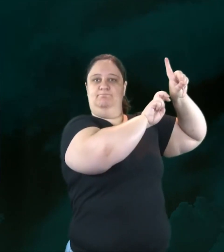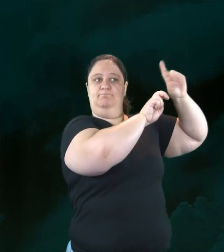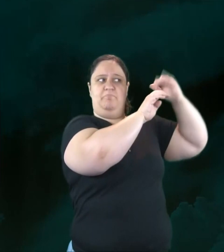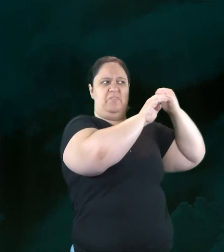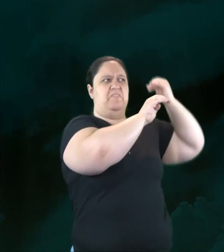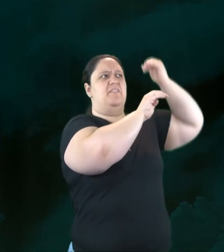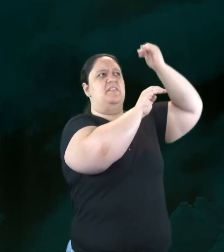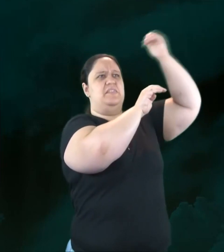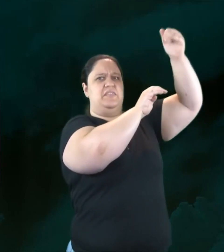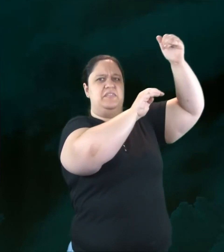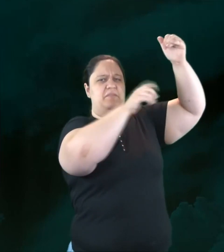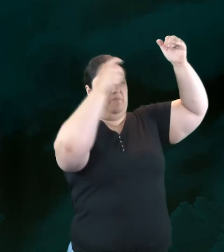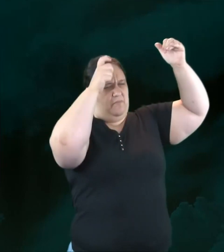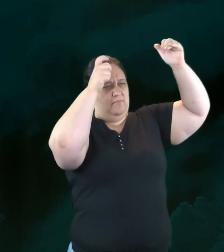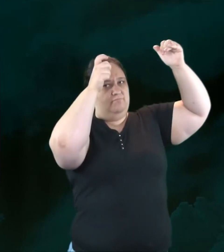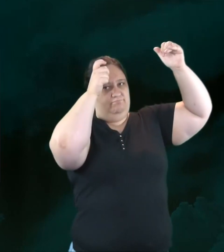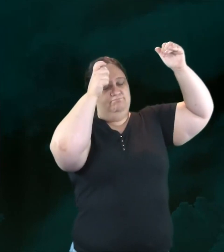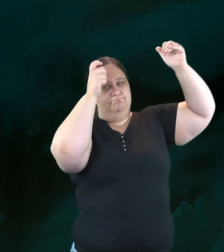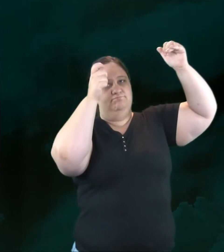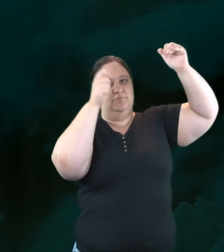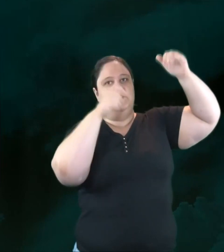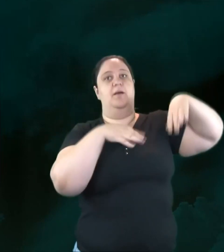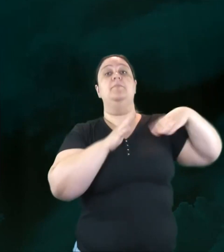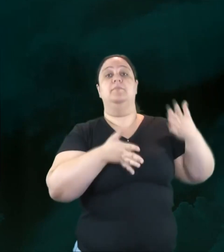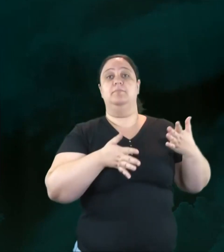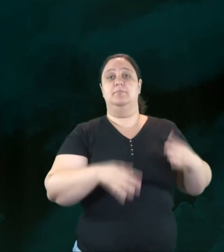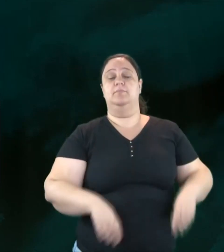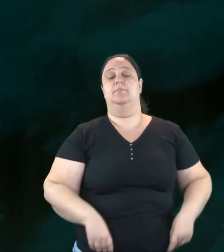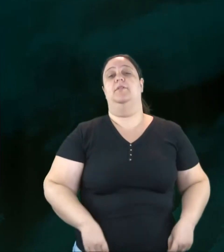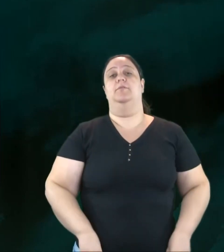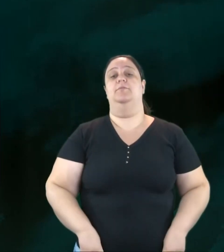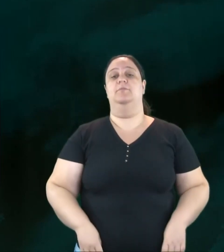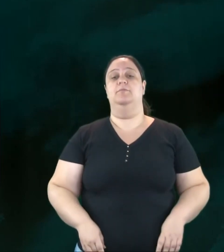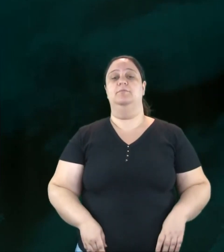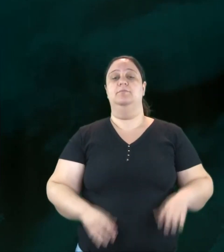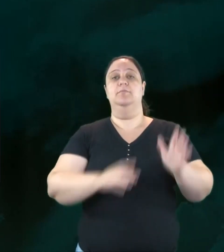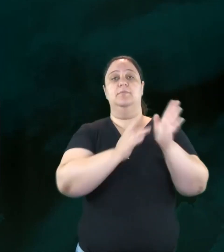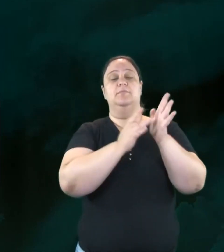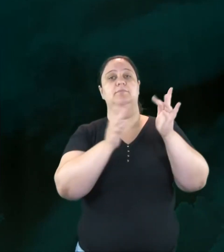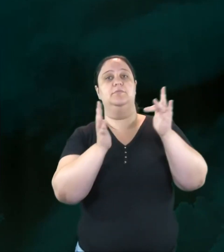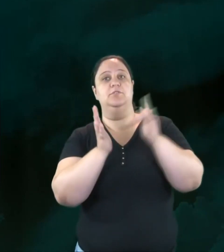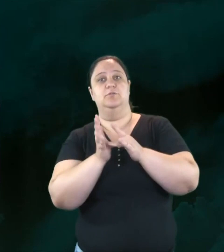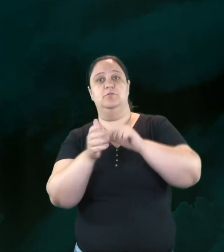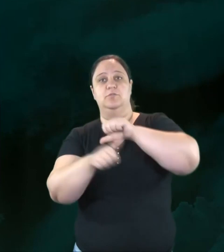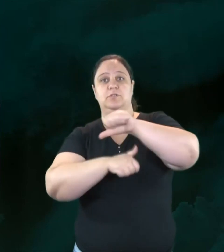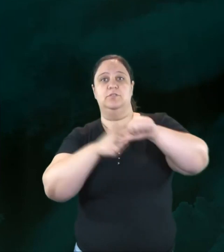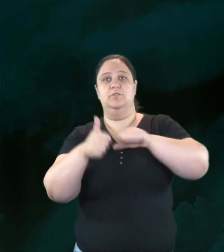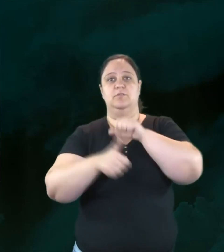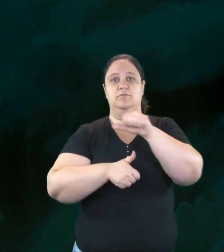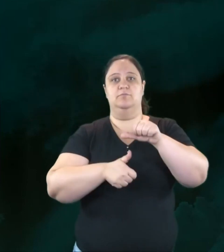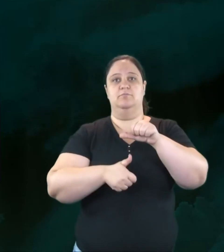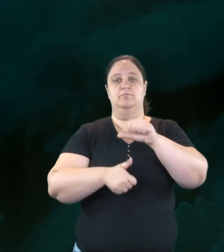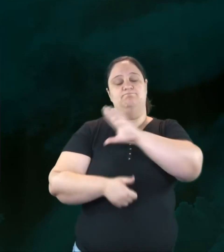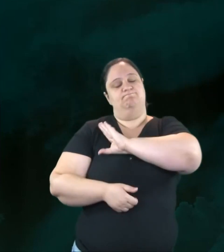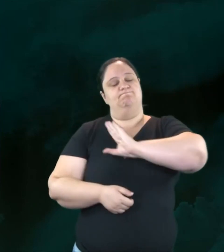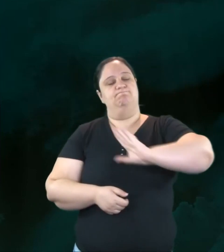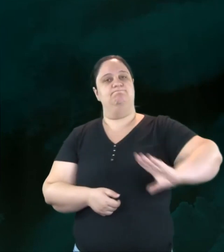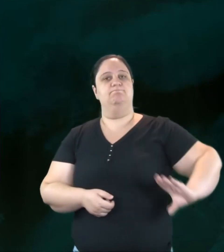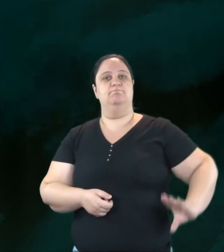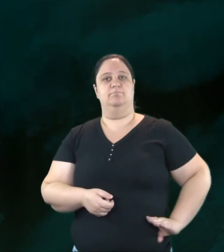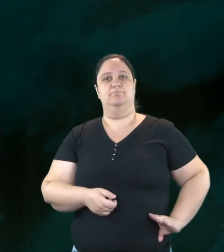e potestade, e Deus o fez o quê? Deus os fez Senhor e Cristo, e a partir